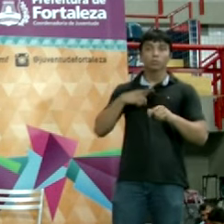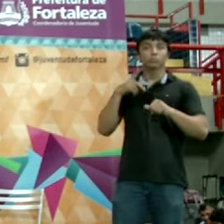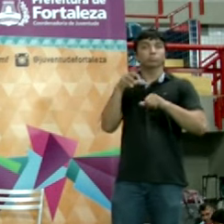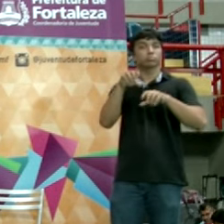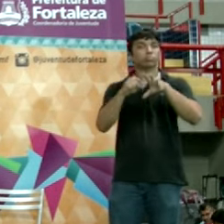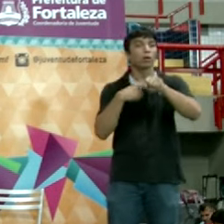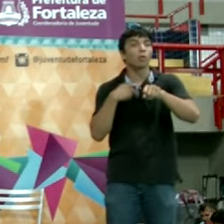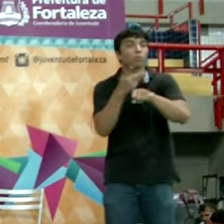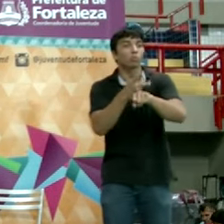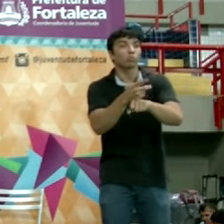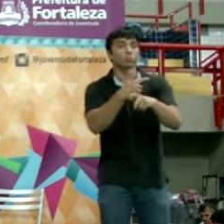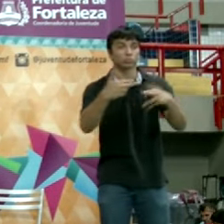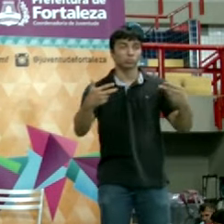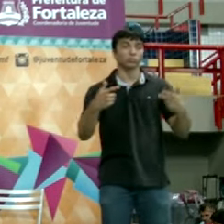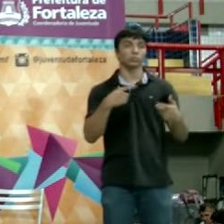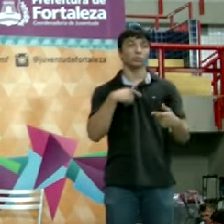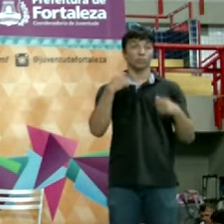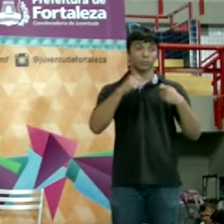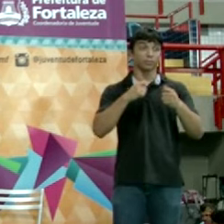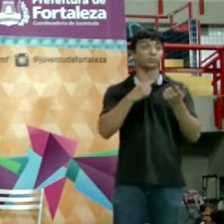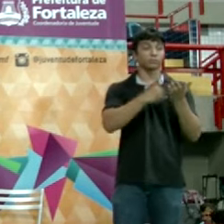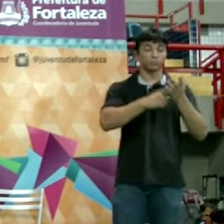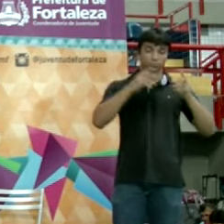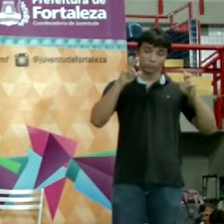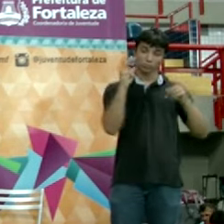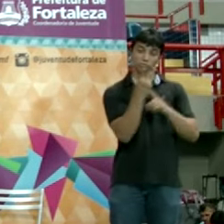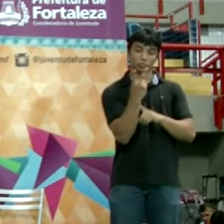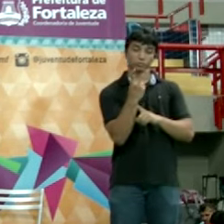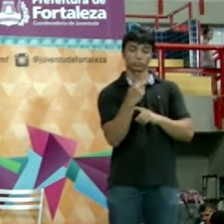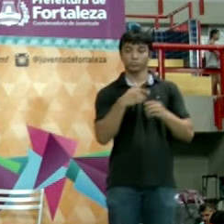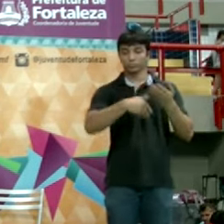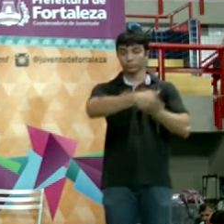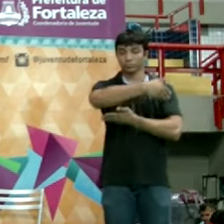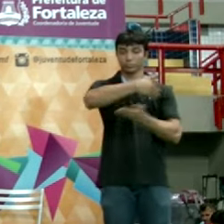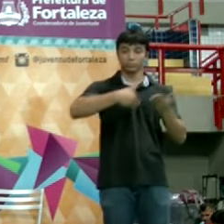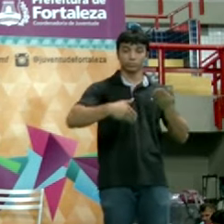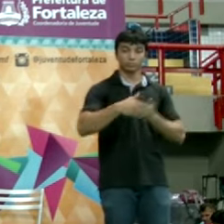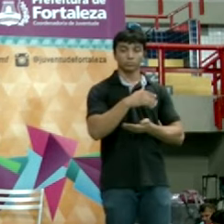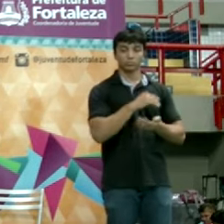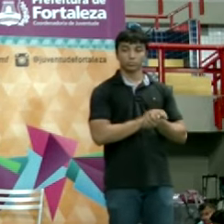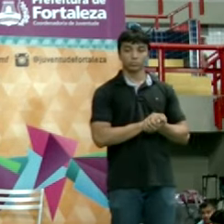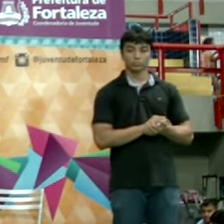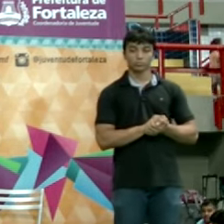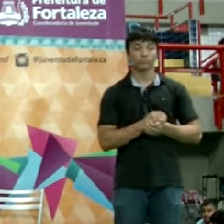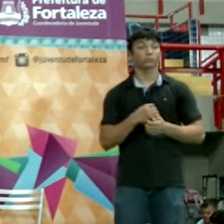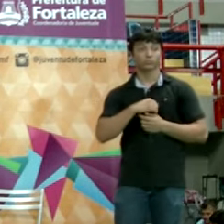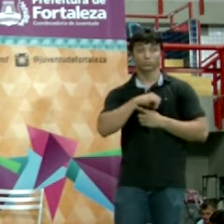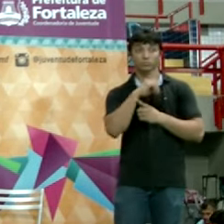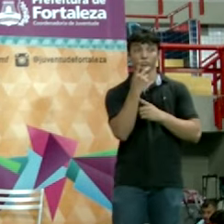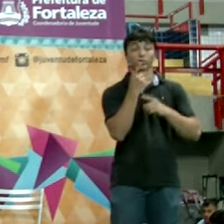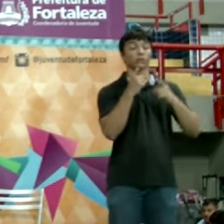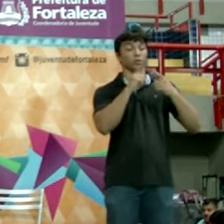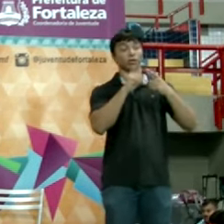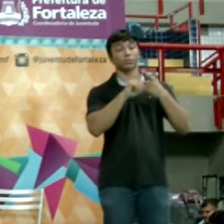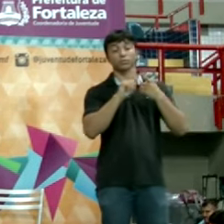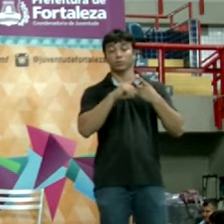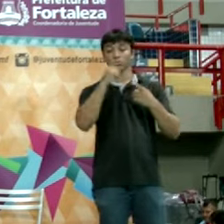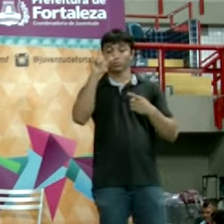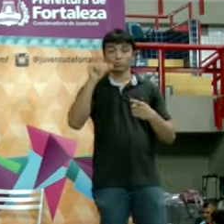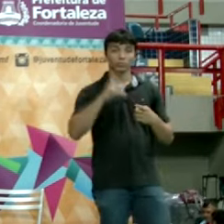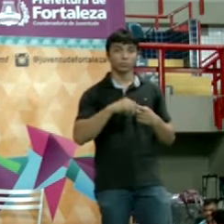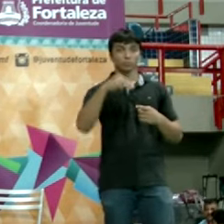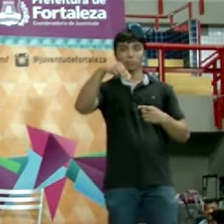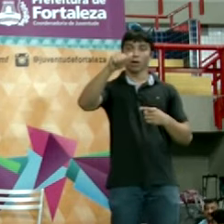ou então você não vai chegar. Tem que ter o comprometimento dos dois. É importantíssimo. Outra coisa, essa